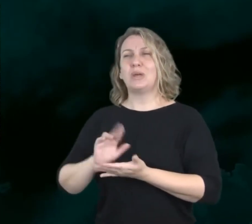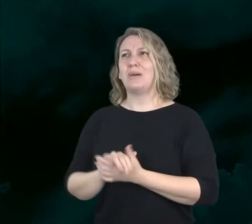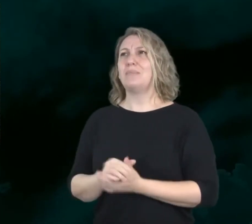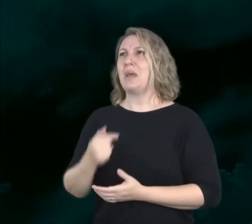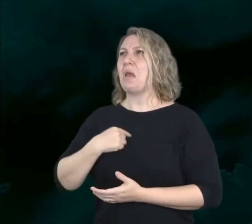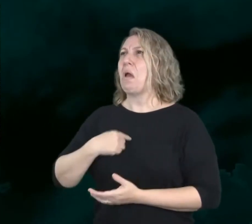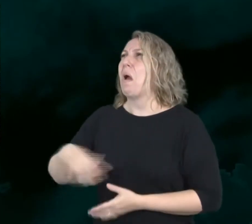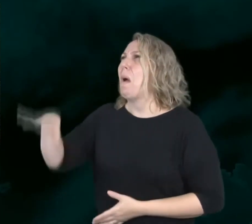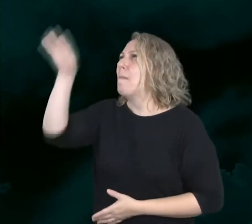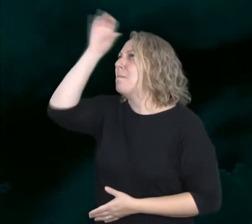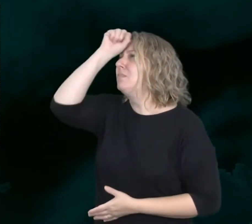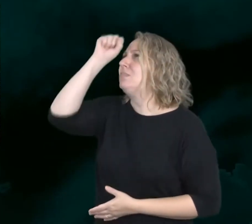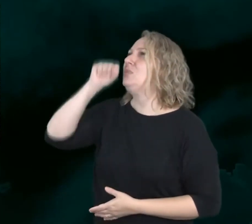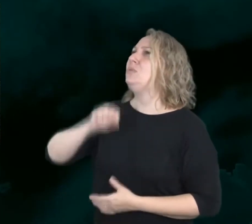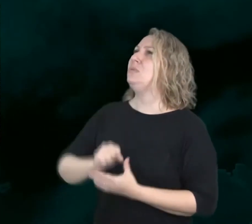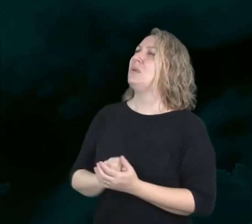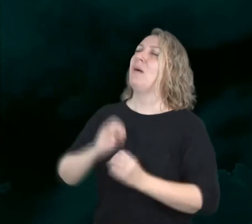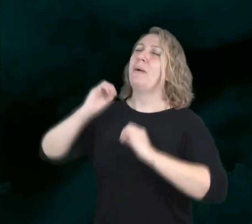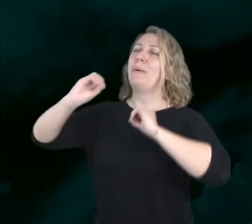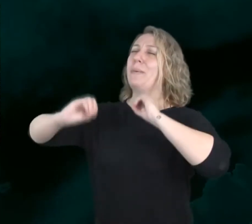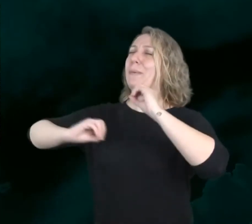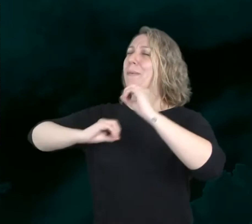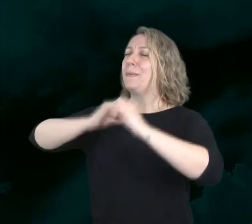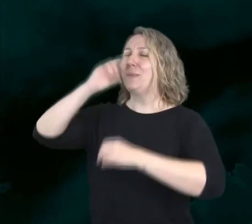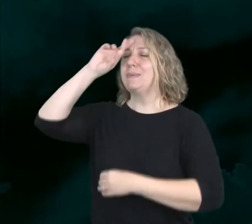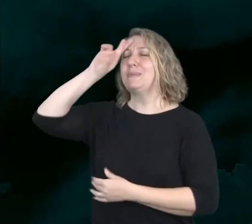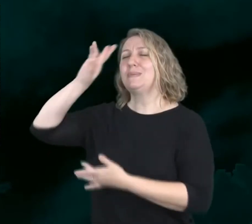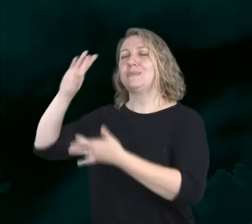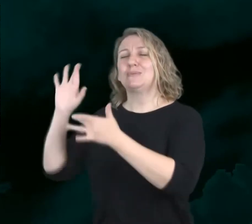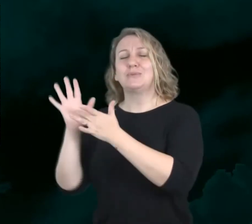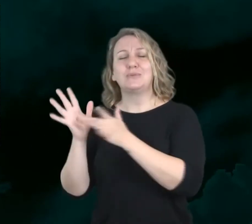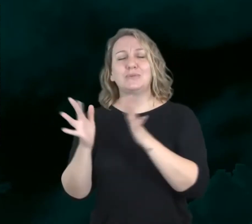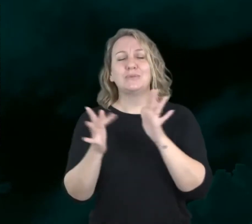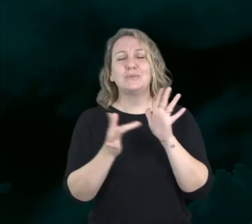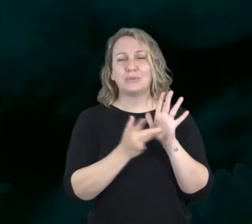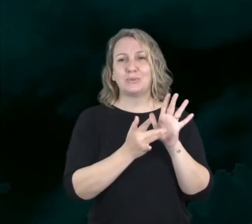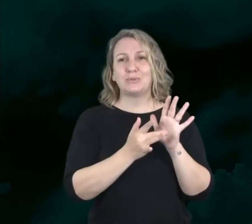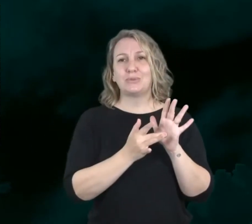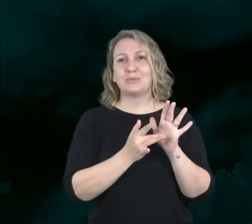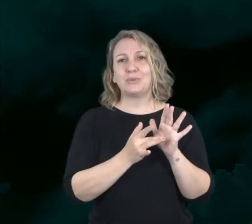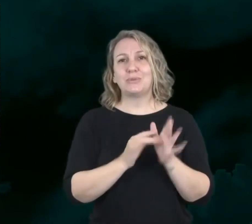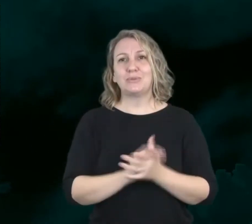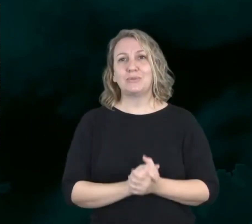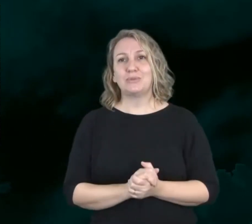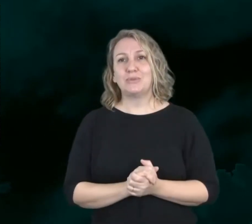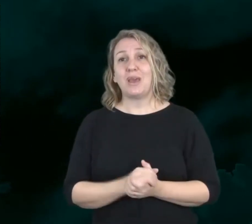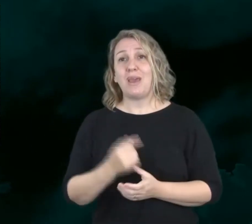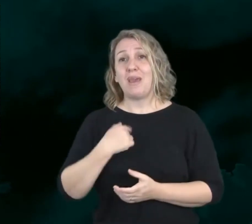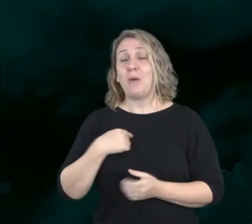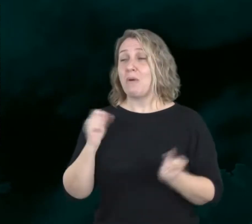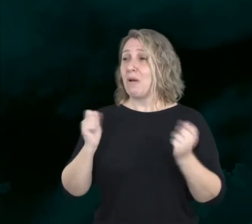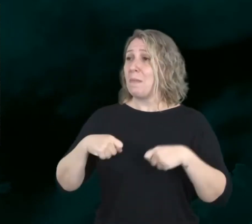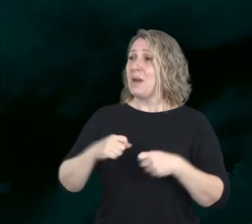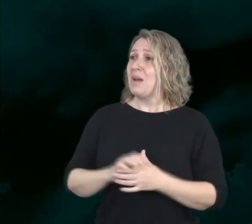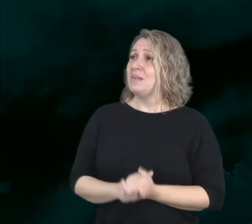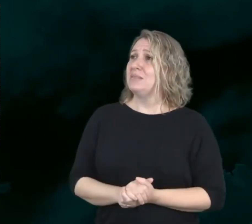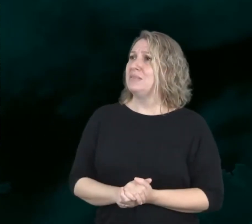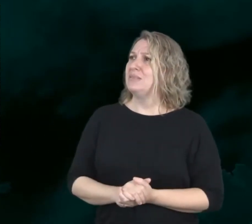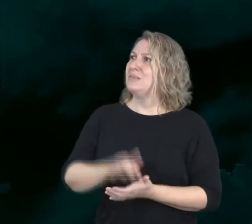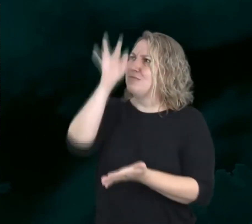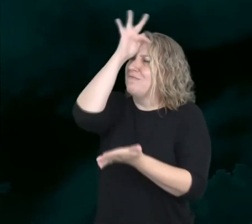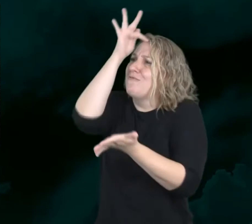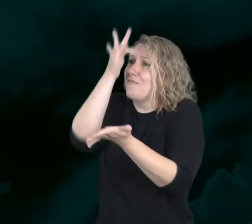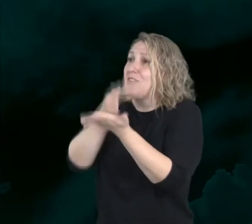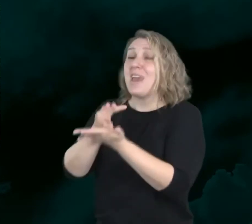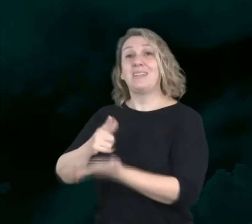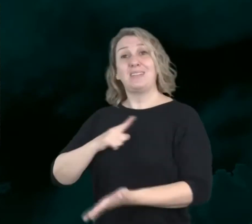nome do Senhor para buscar riquezas que o homem natural não tem acesso, mas você tem no Espírito pela fé, você